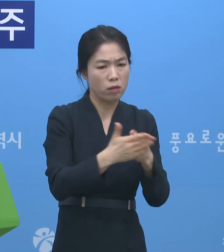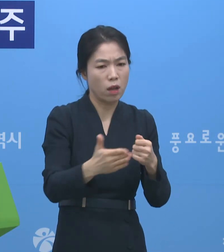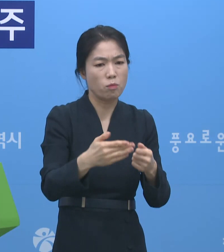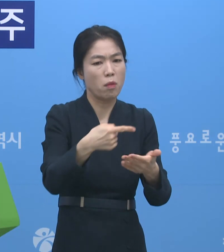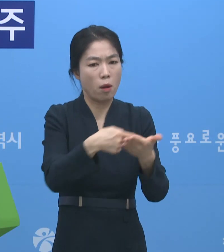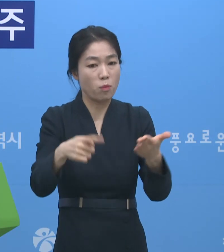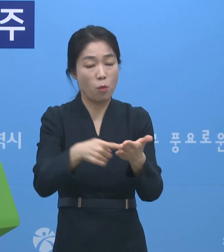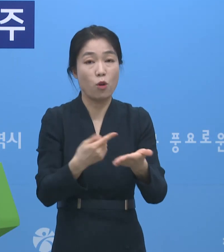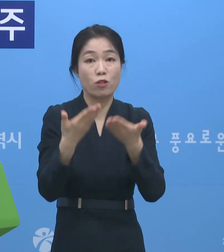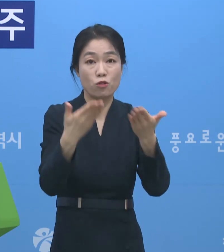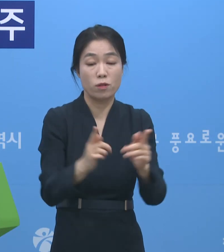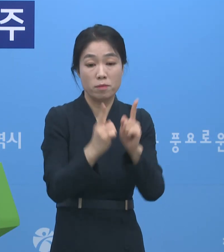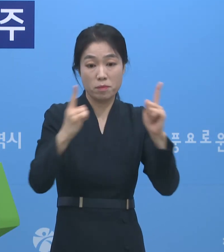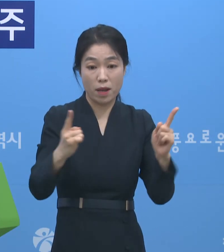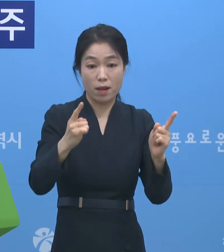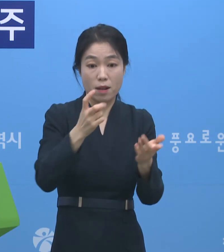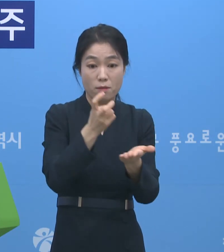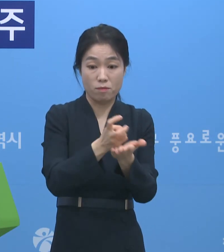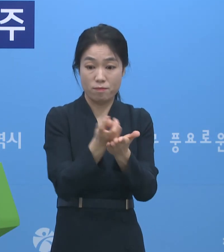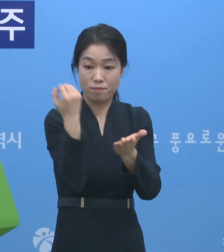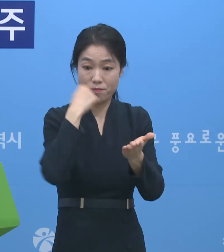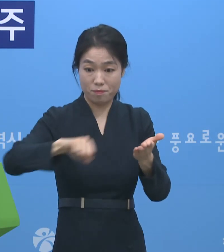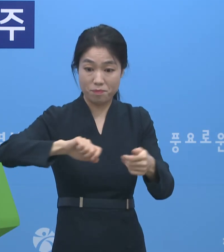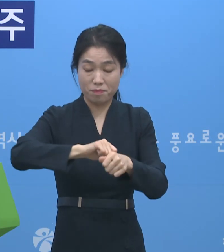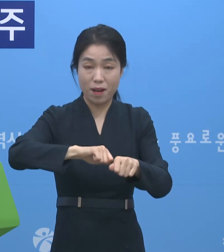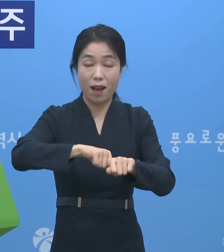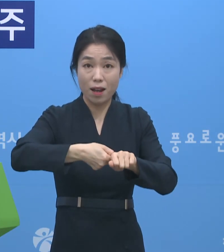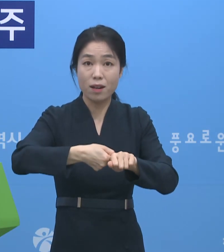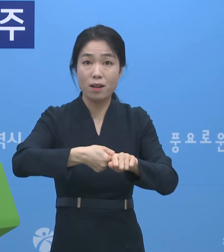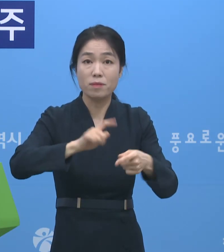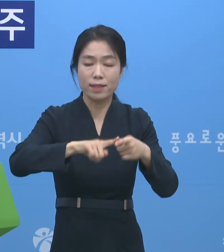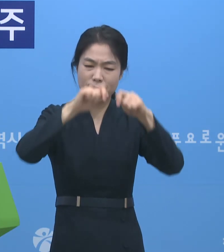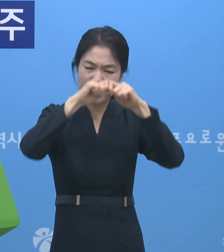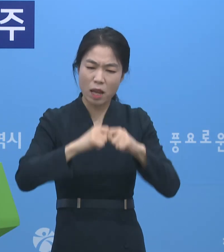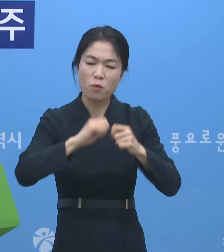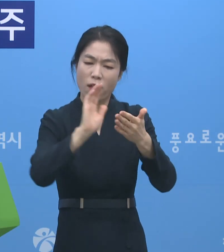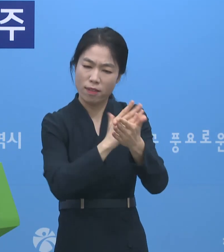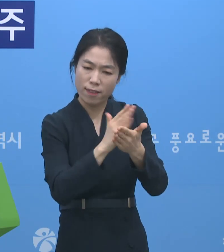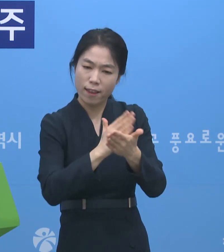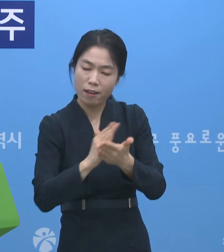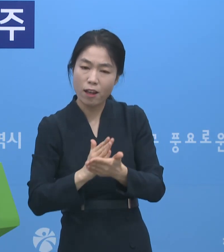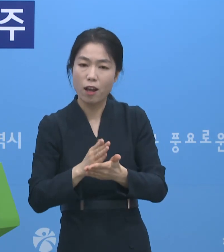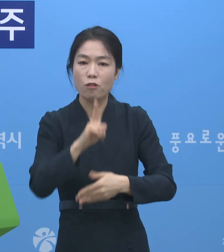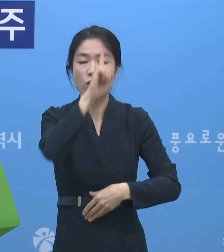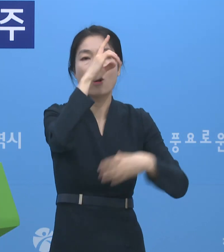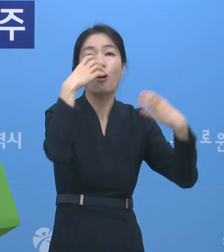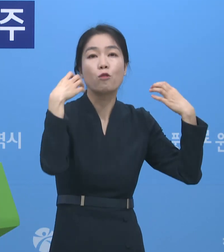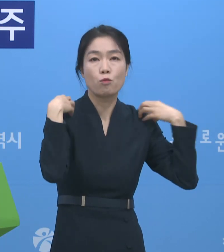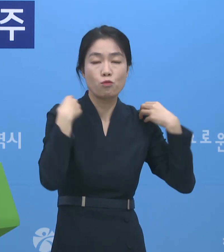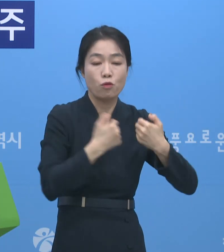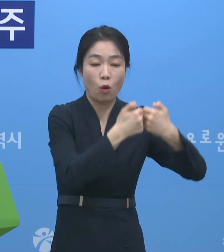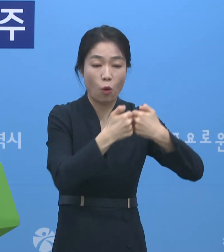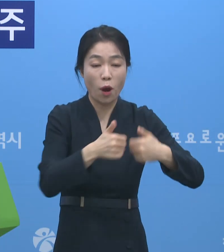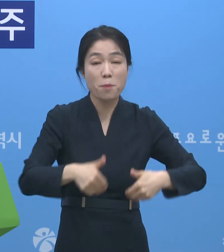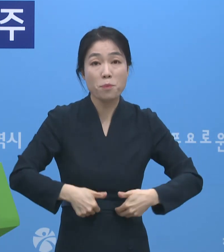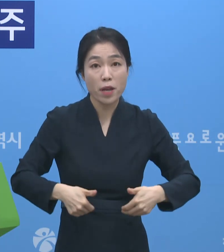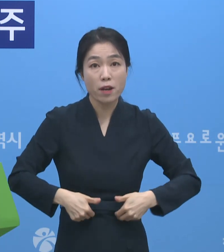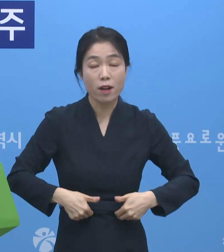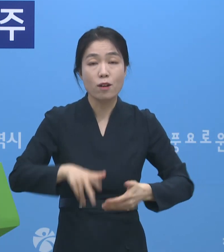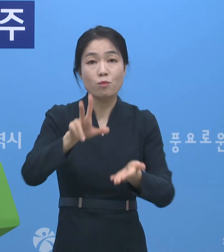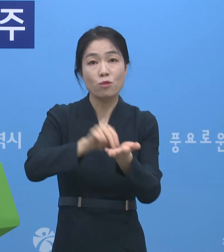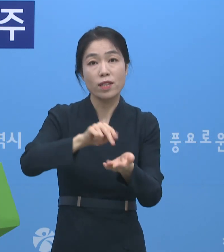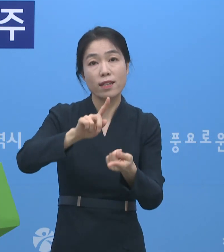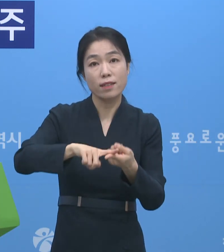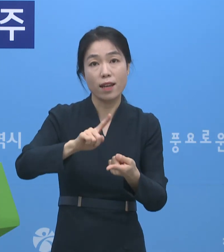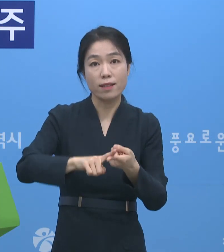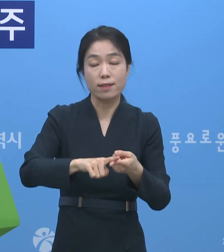두기 방역수칙 위반 행정처분 기준의 세분화 등 중앙정부와 논의가 필요한 사항에